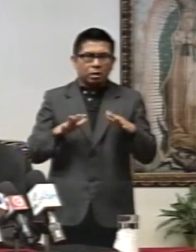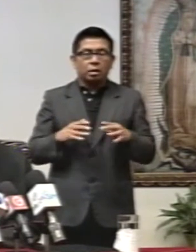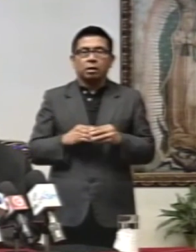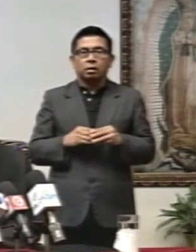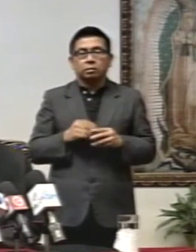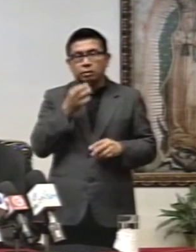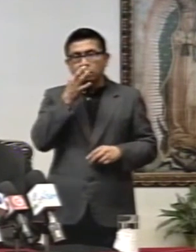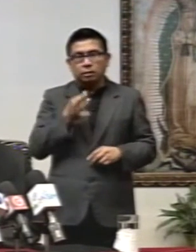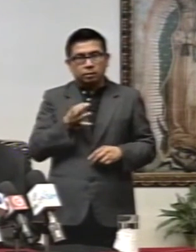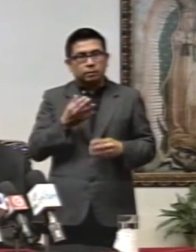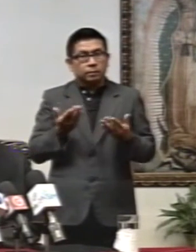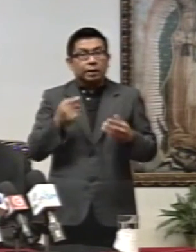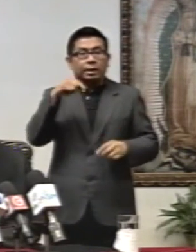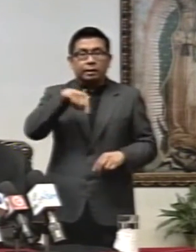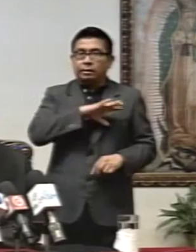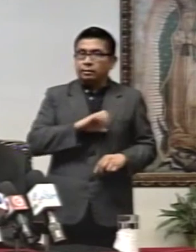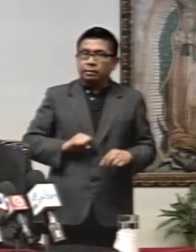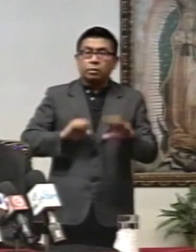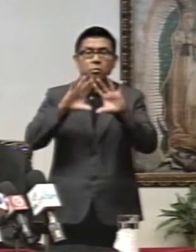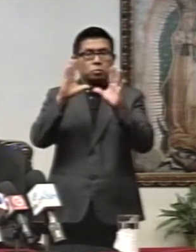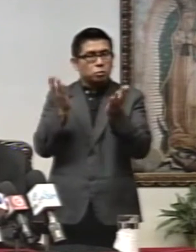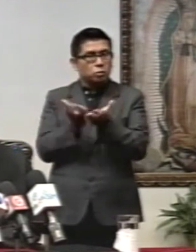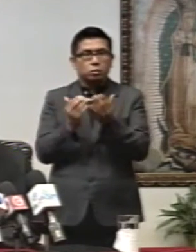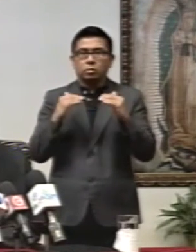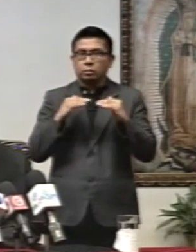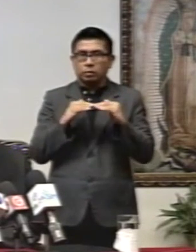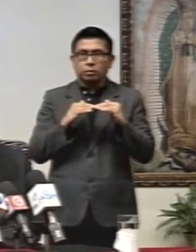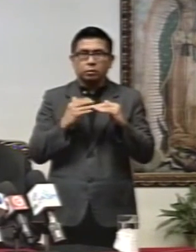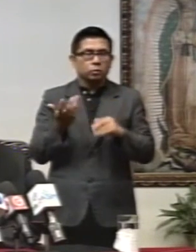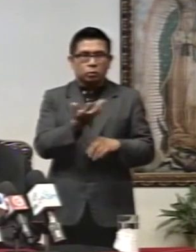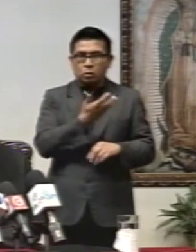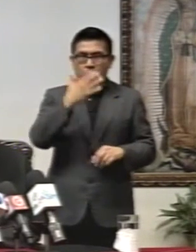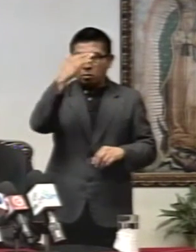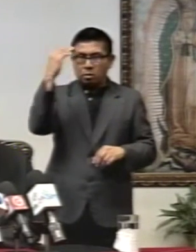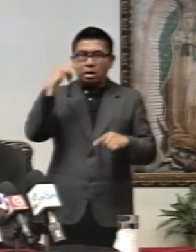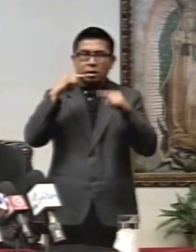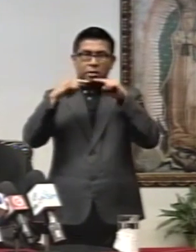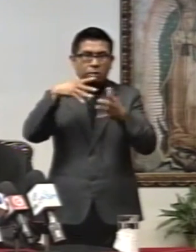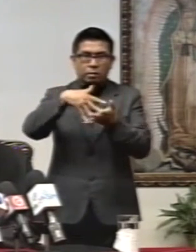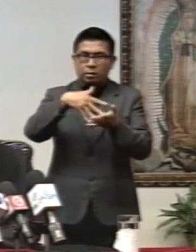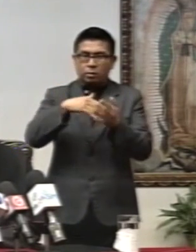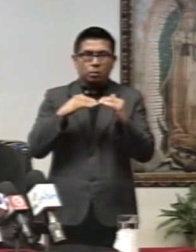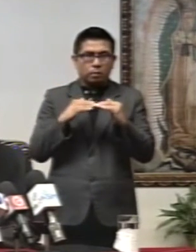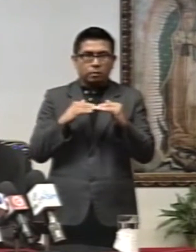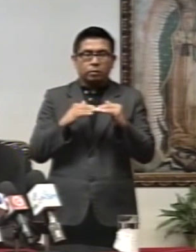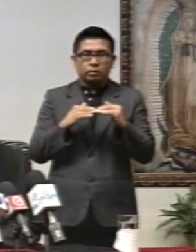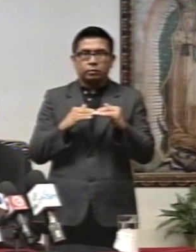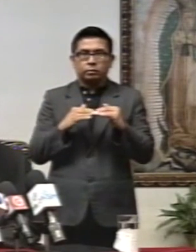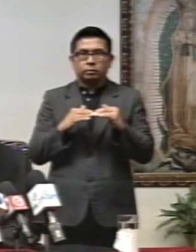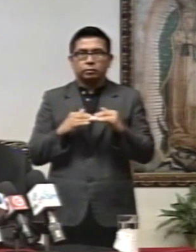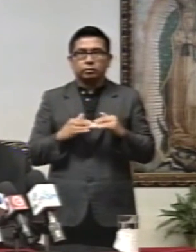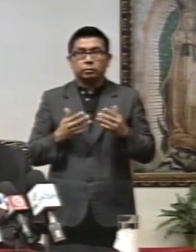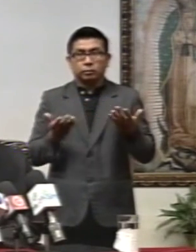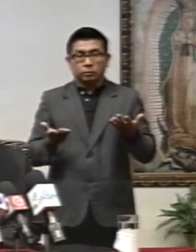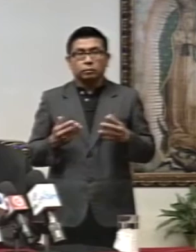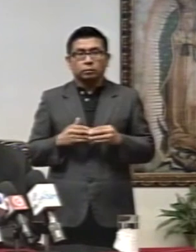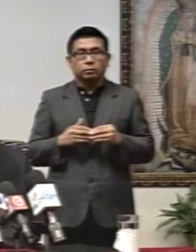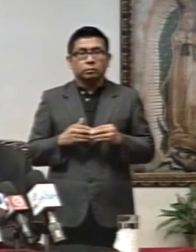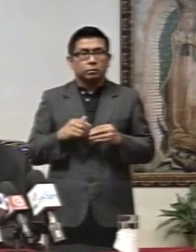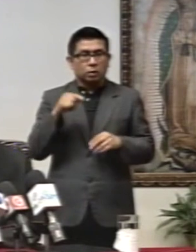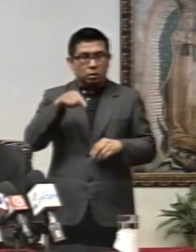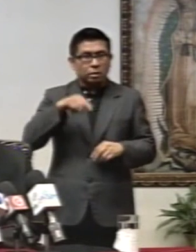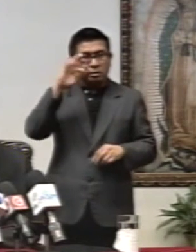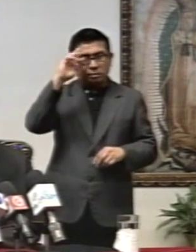pero así es aquí y en todo el mundo, en todo país democrático. Entonces, está en juego